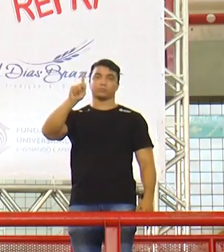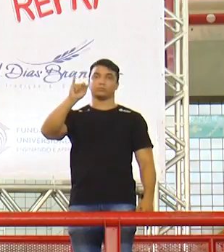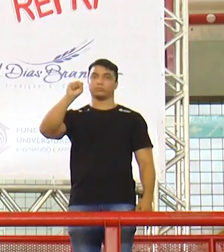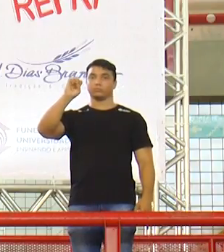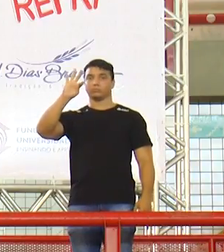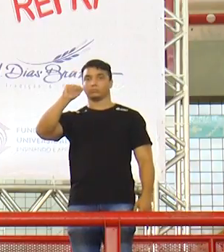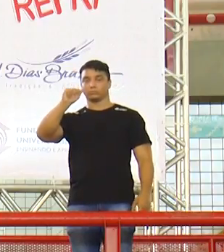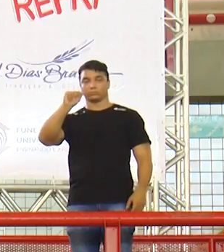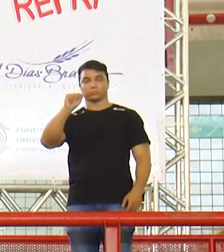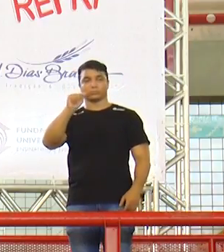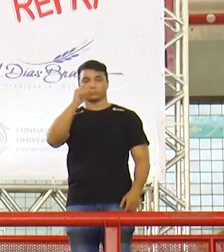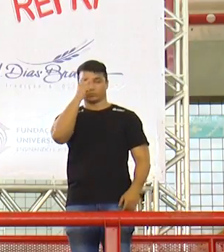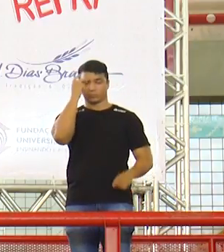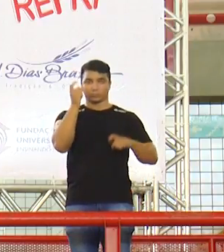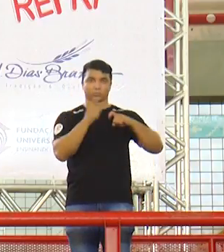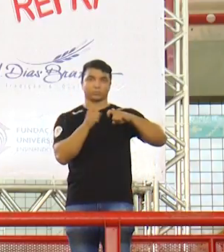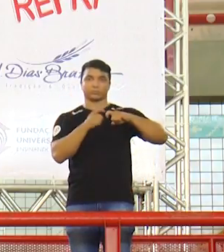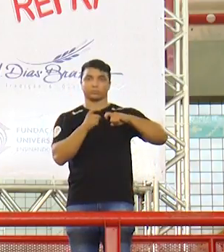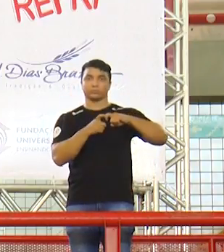otorrinolaringologista.